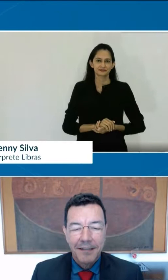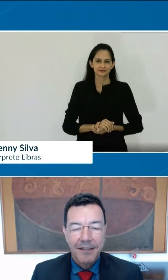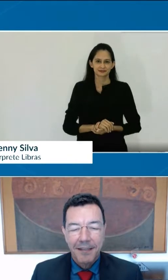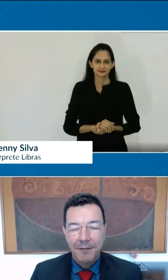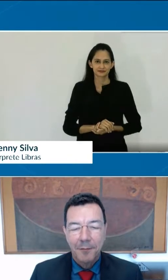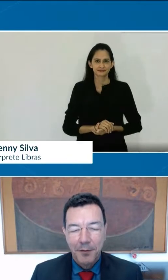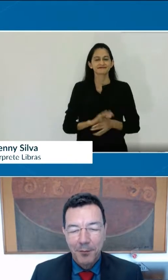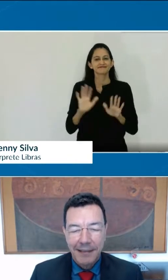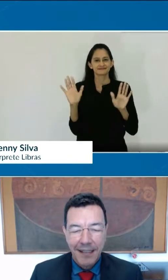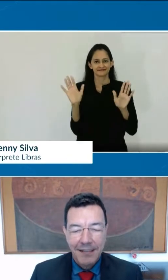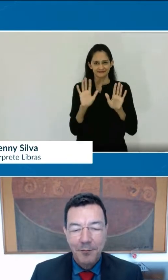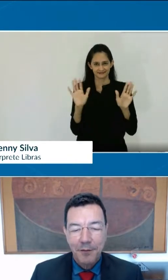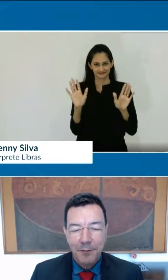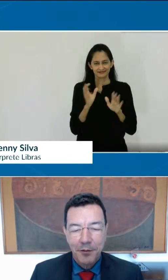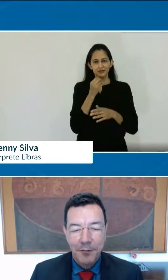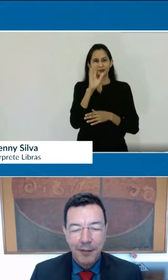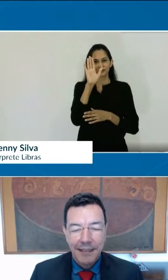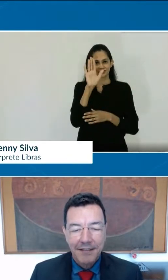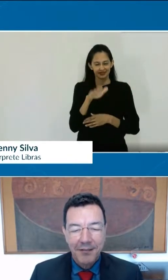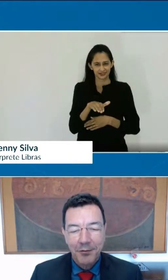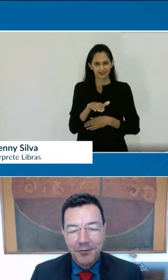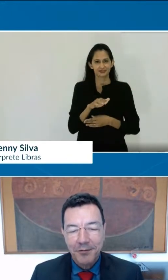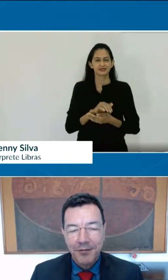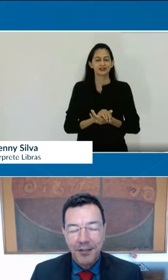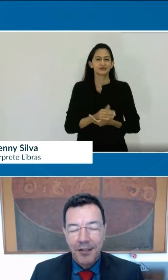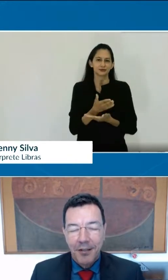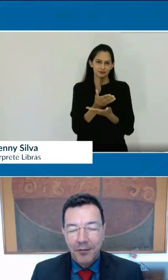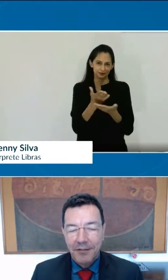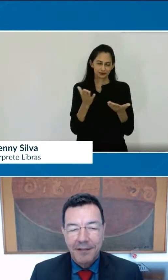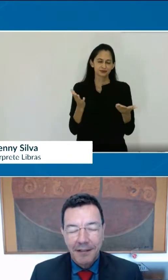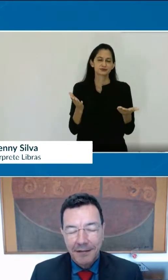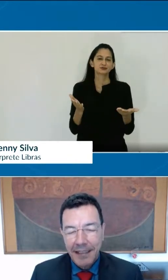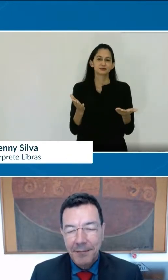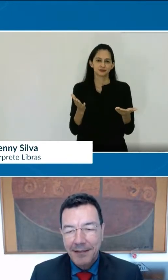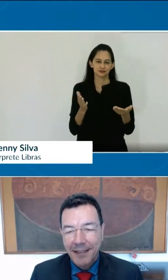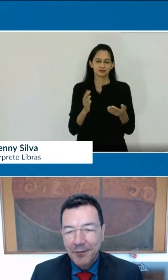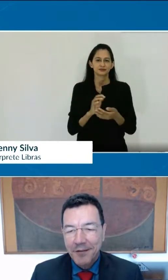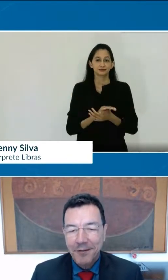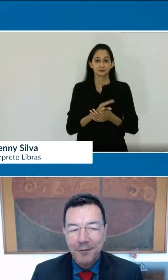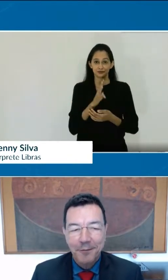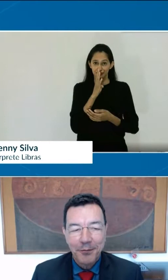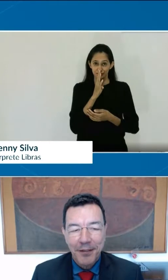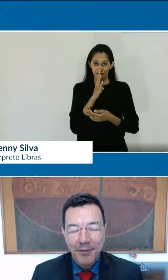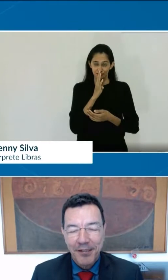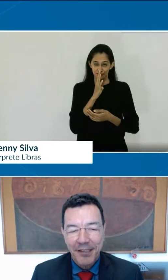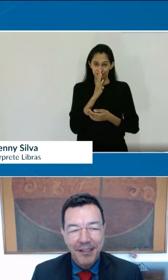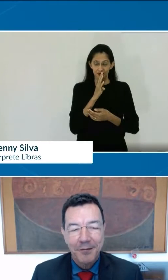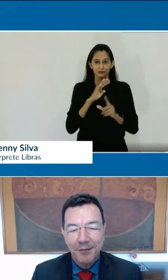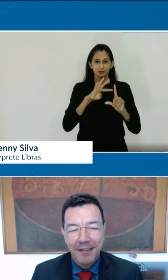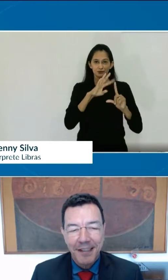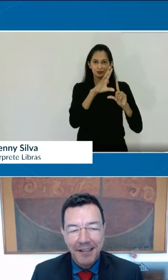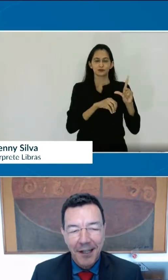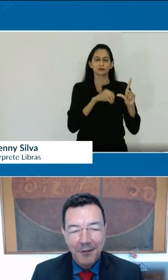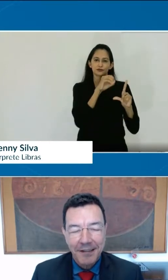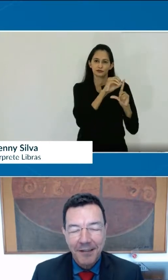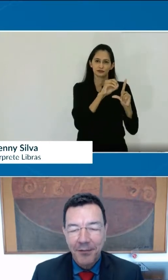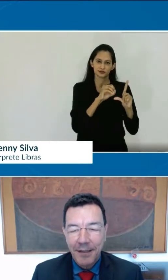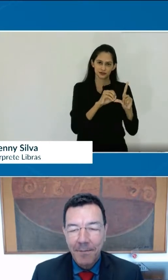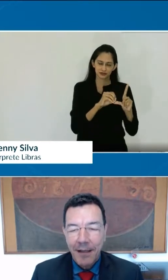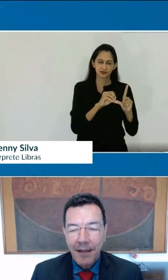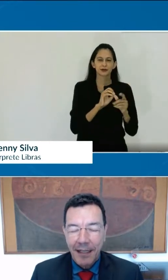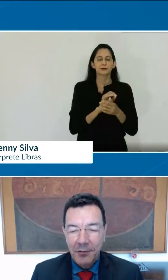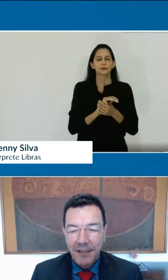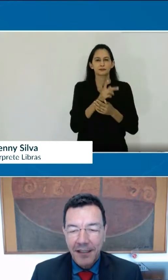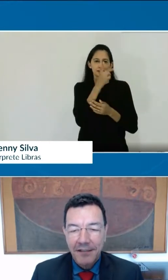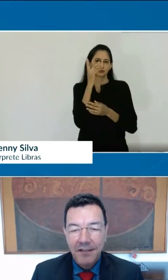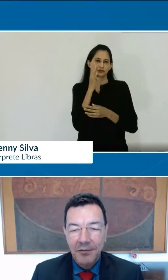Olá, Letícia, muito boa tarde a todos os telespectadores do Mundo UFG, dos internautas,